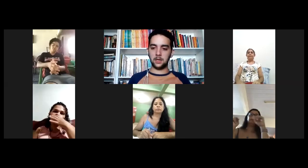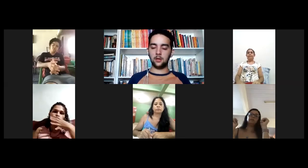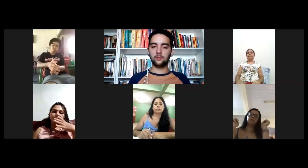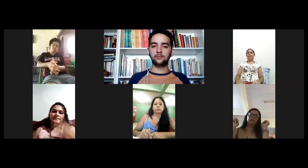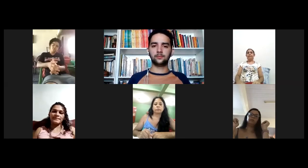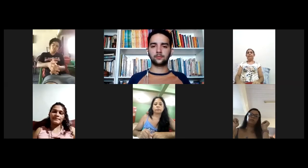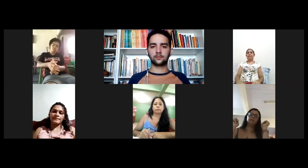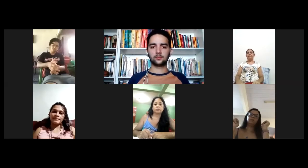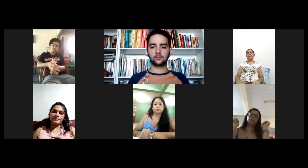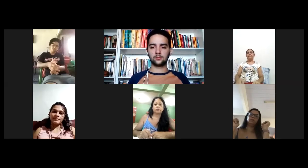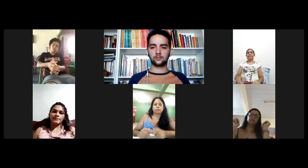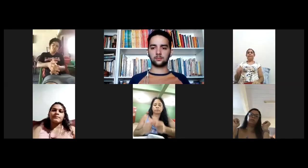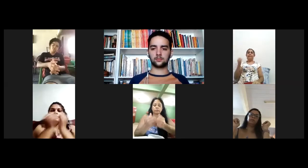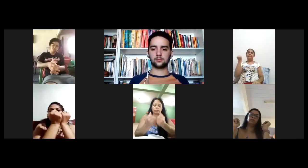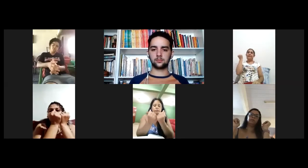Milho.